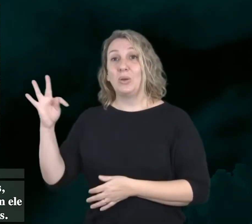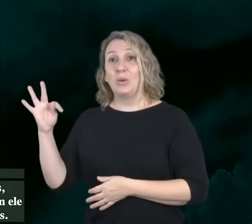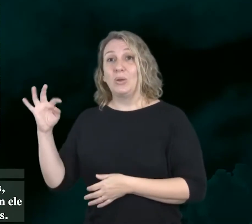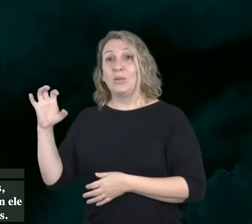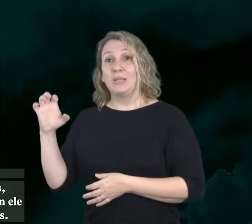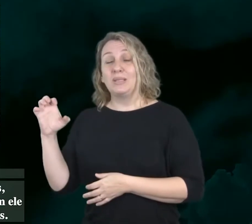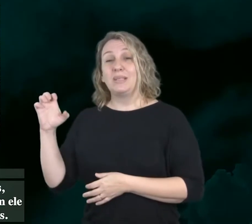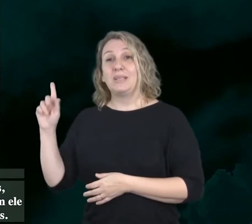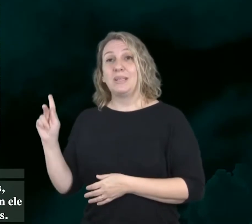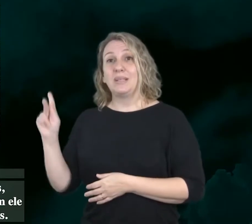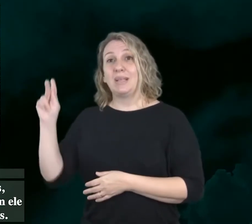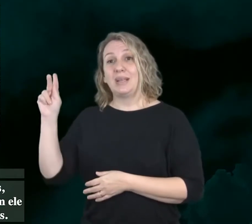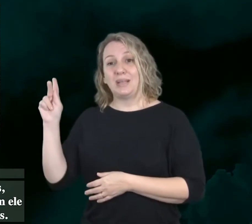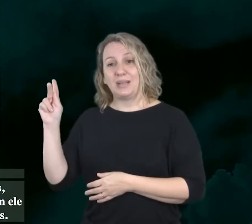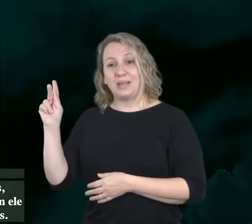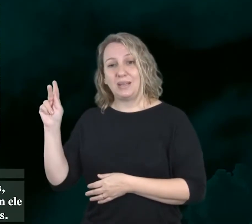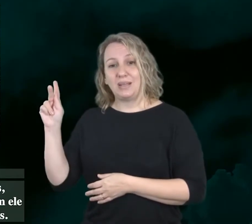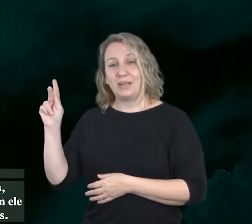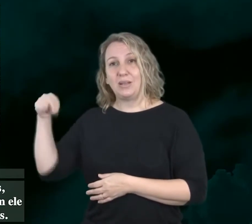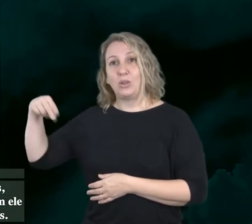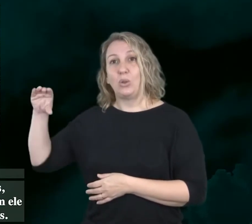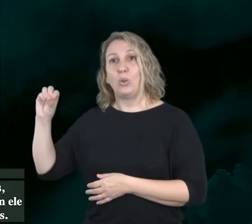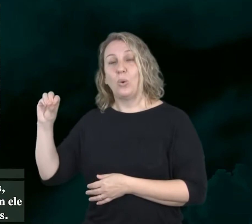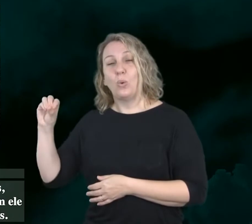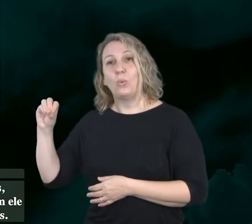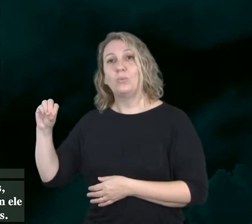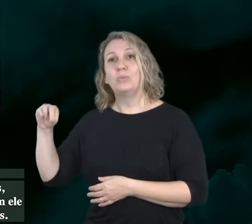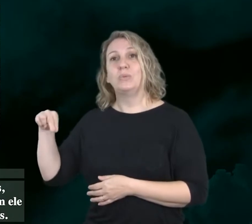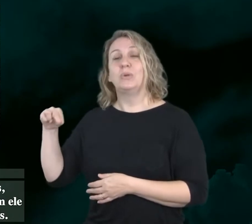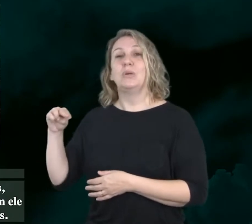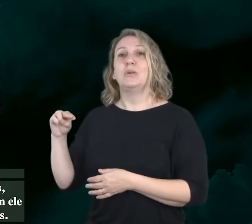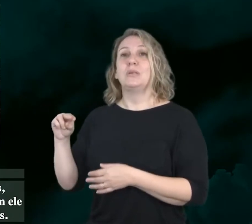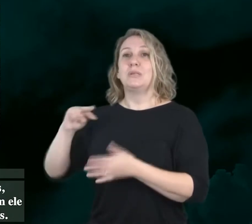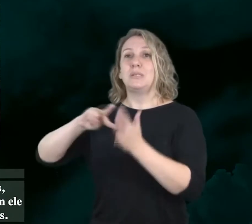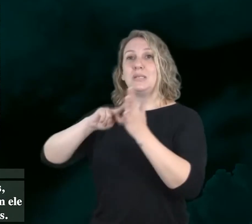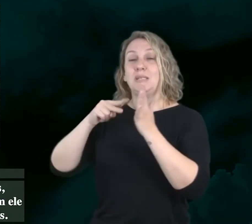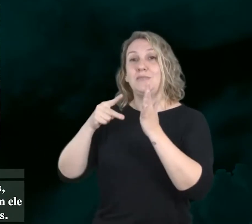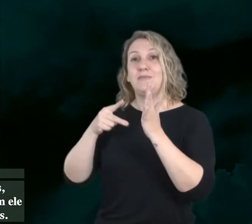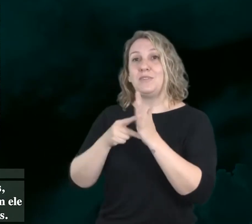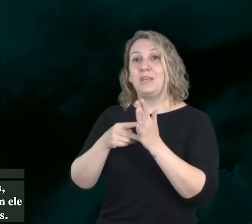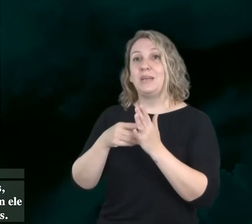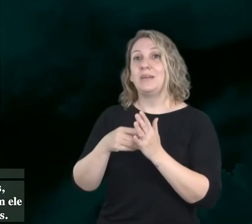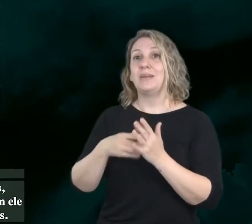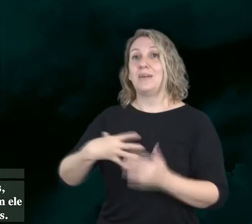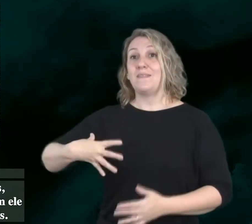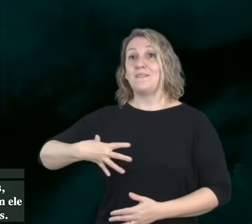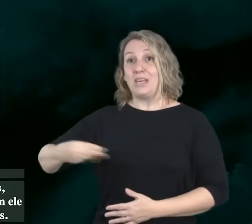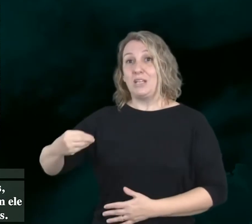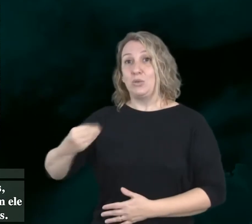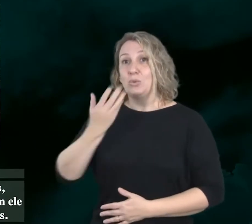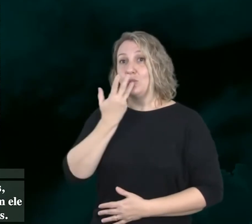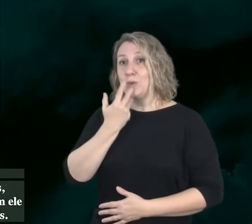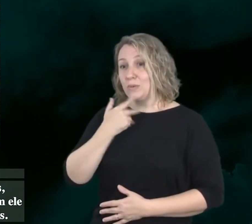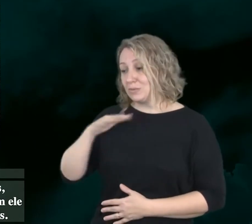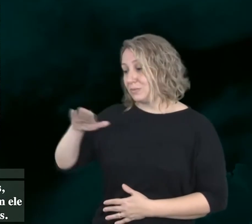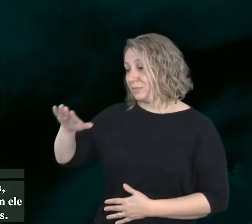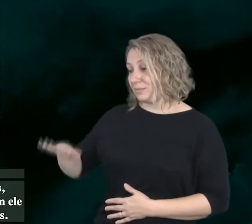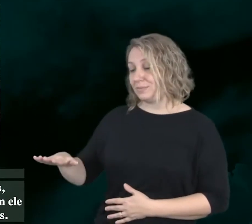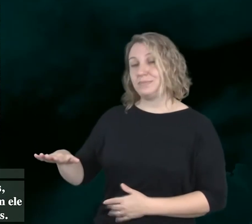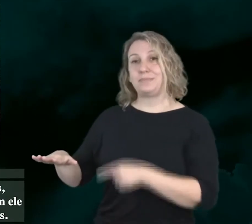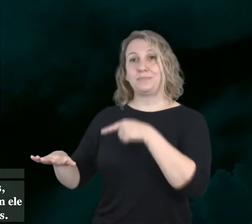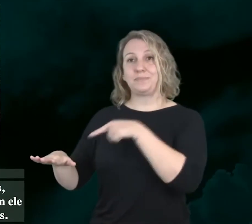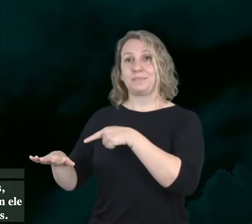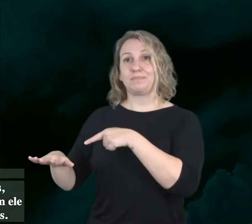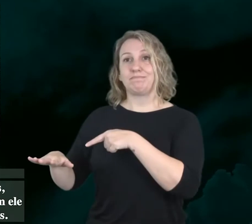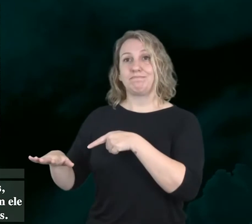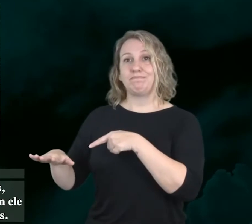em Jesus, fomos reconectados com Deus no Espírito e nós nascemos filhos de Deus. Esses filhos de Deus são